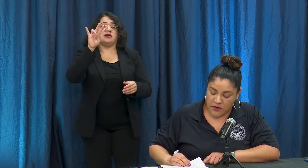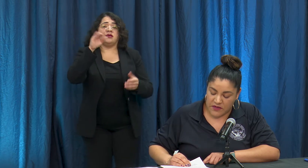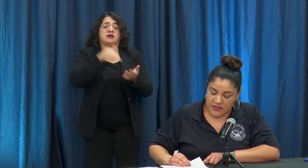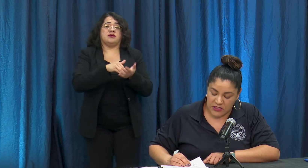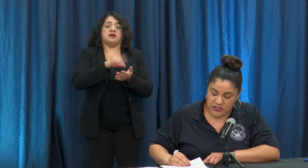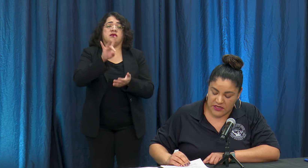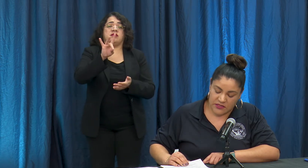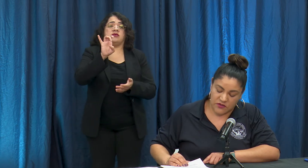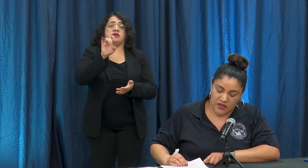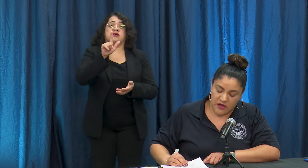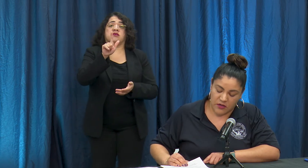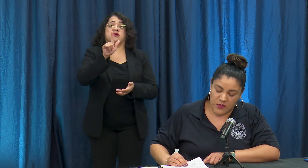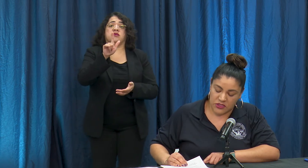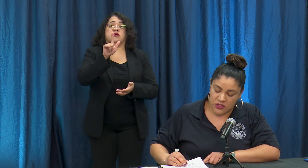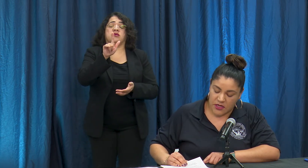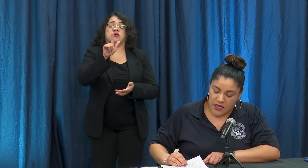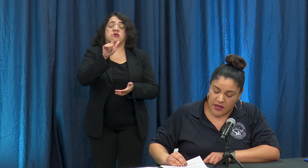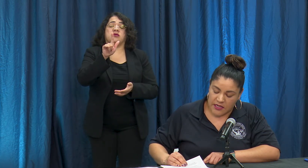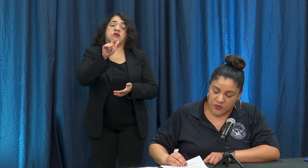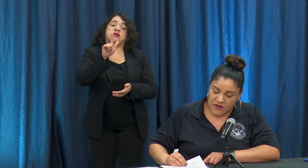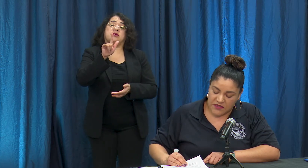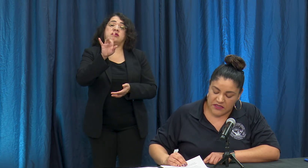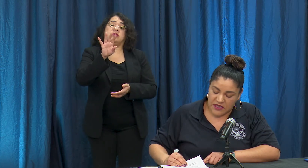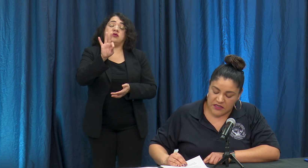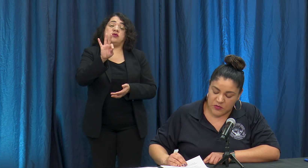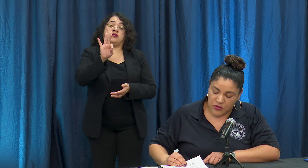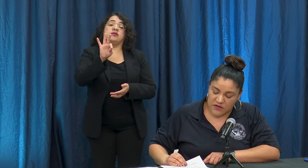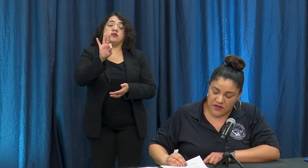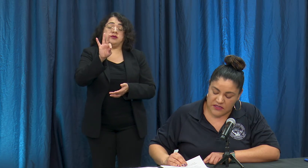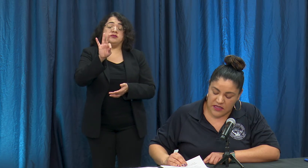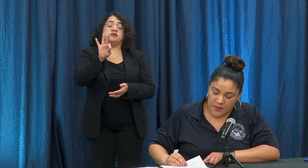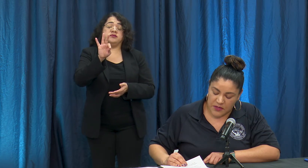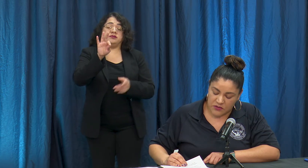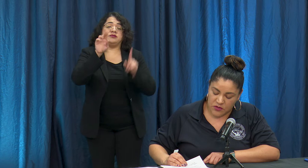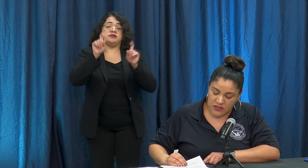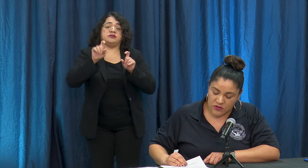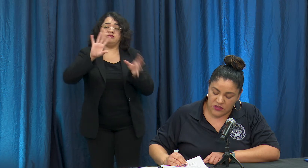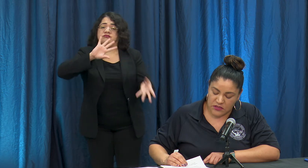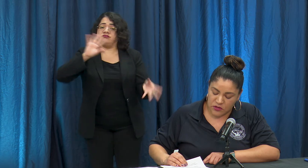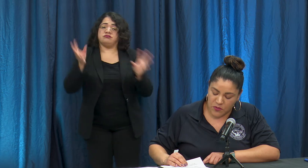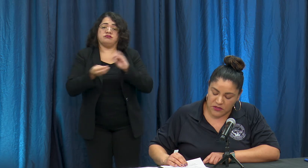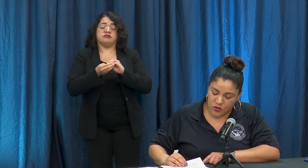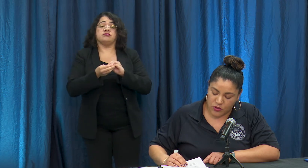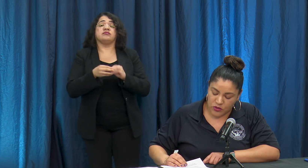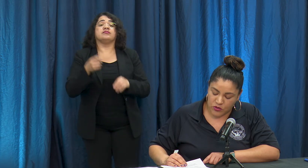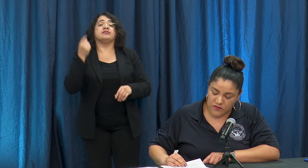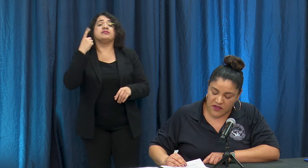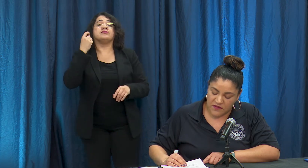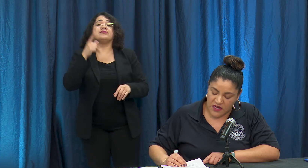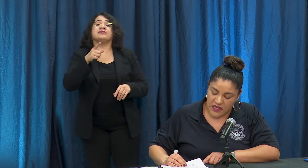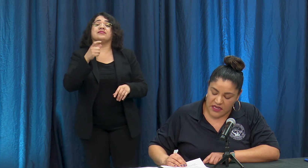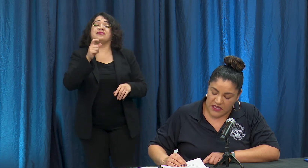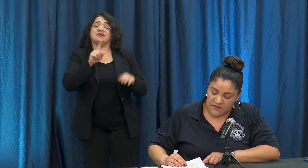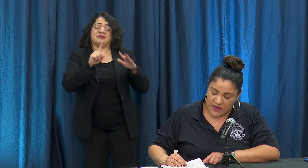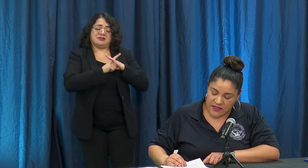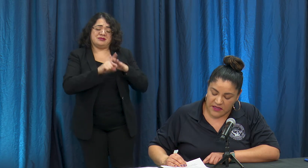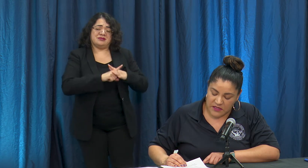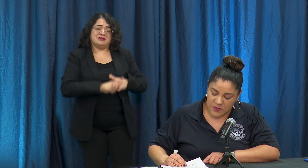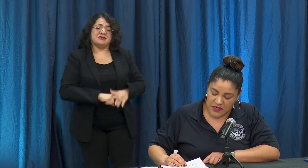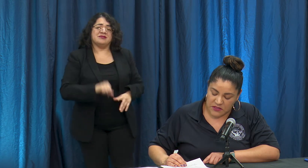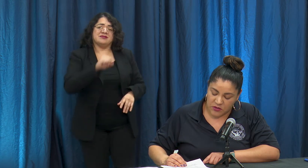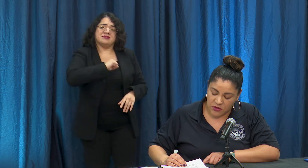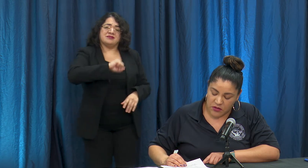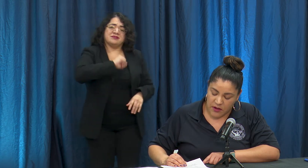7,829 pruebas hechas en la ciudad de Long Beach. Las pruebas están disponibles a personas con síntomas como tos, fiebre y falta